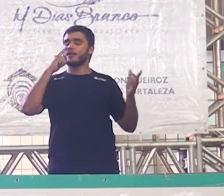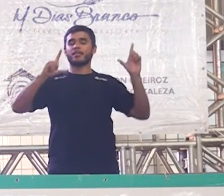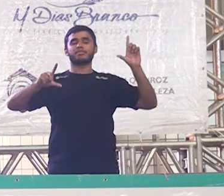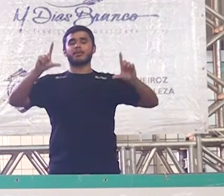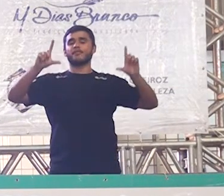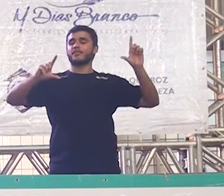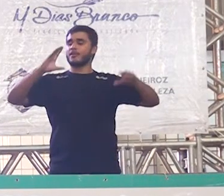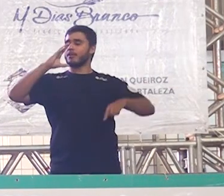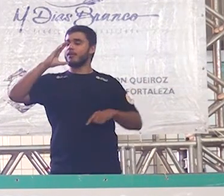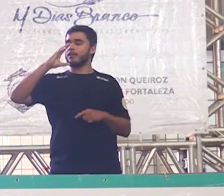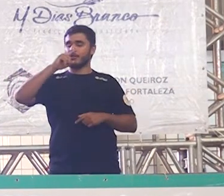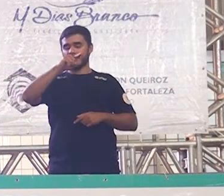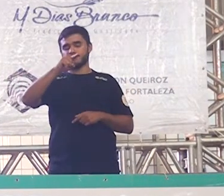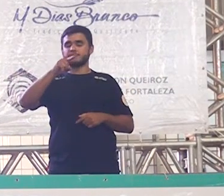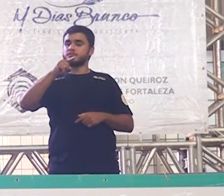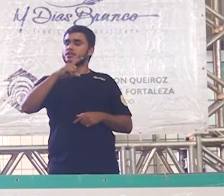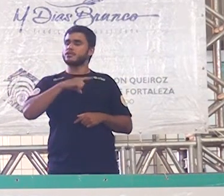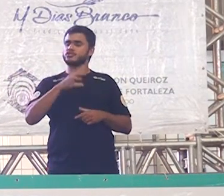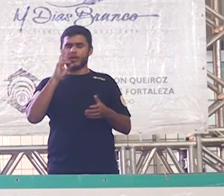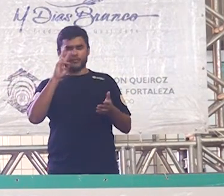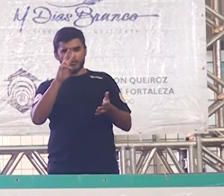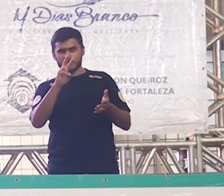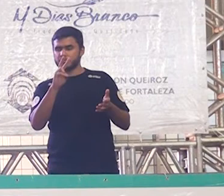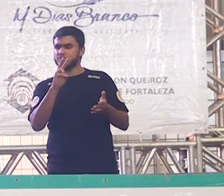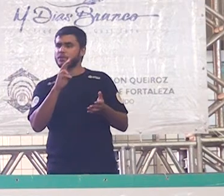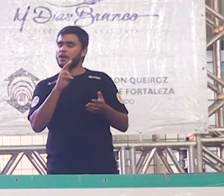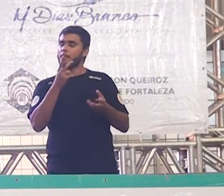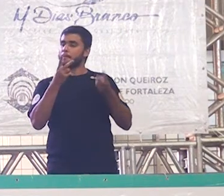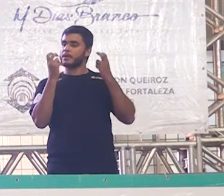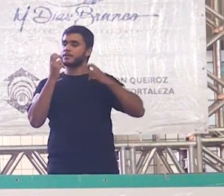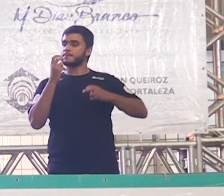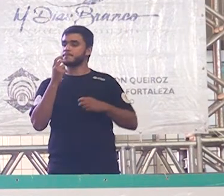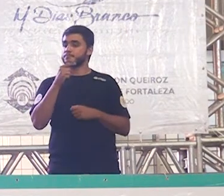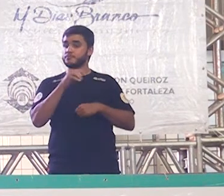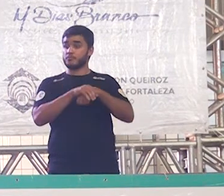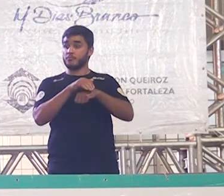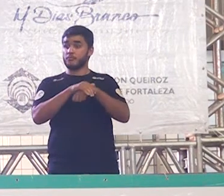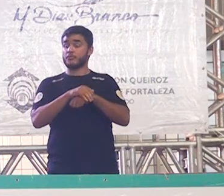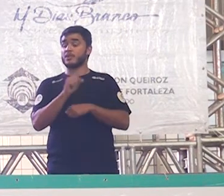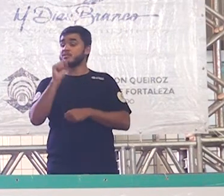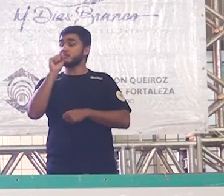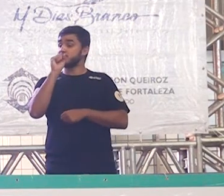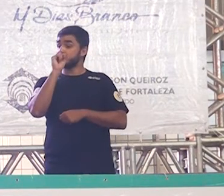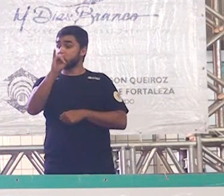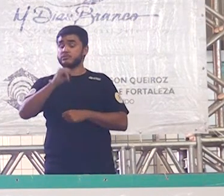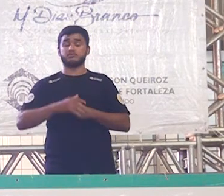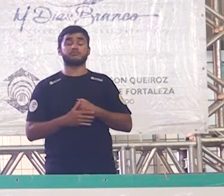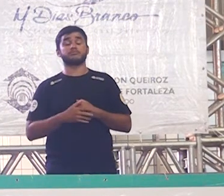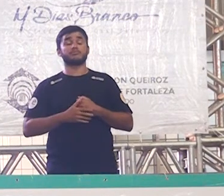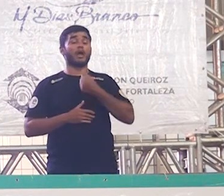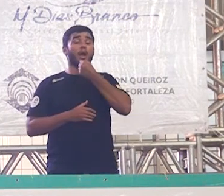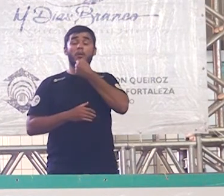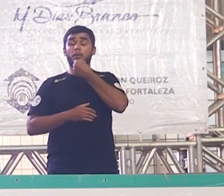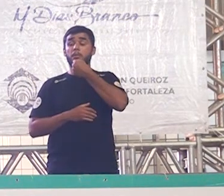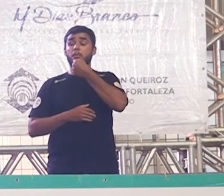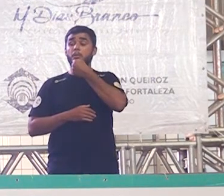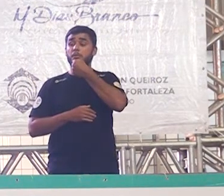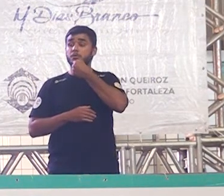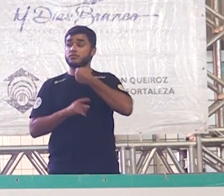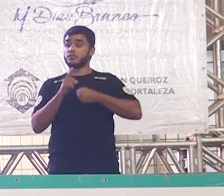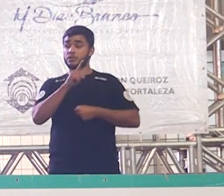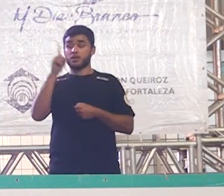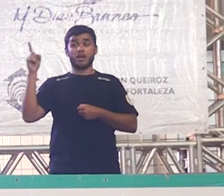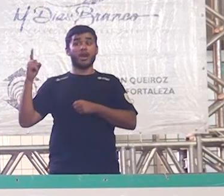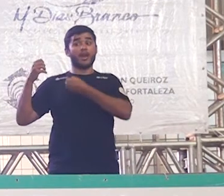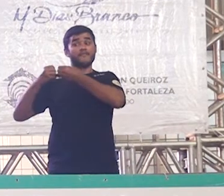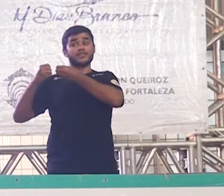estão ligadas, e talvez você já tenha observado o seguinte, de acordo com o sinal que você está assistindo da sua TV, a casa do